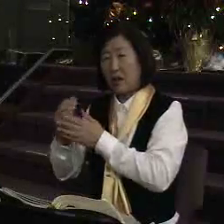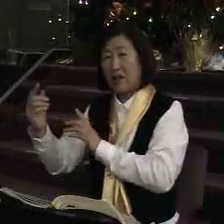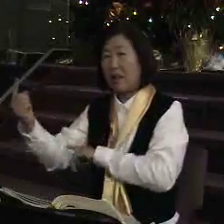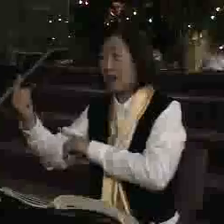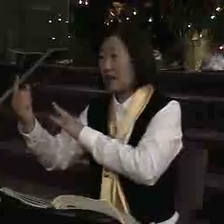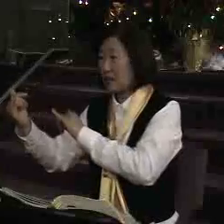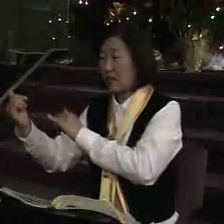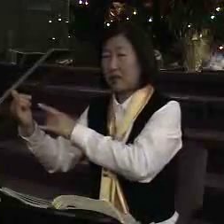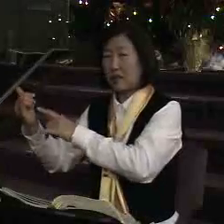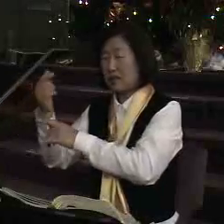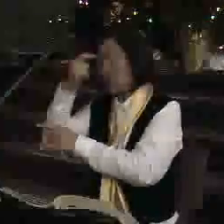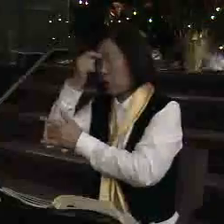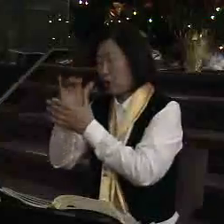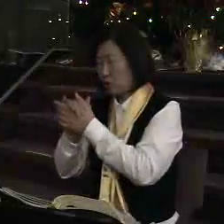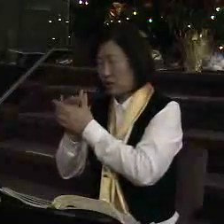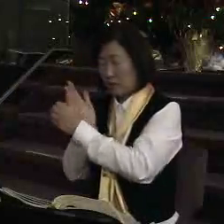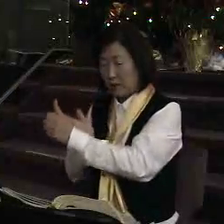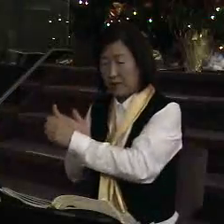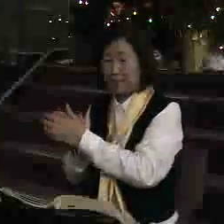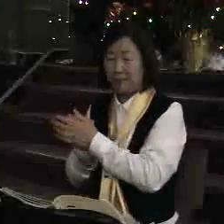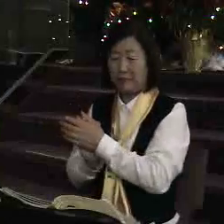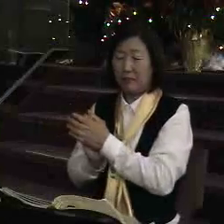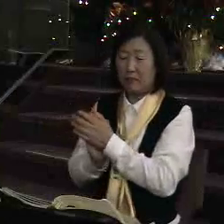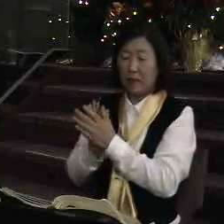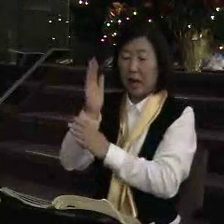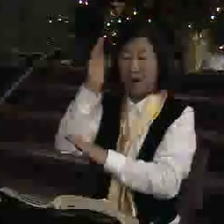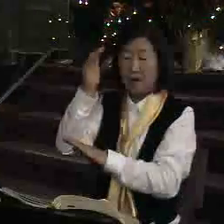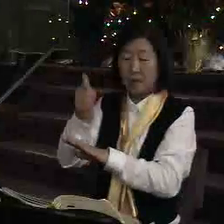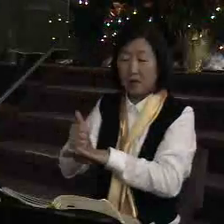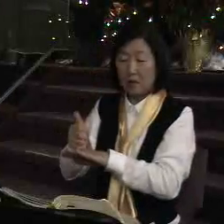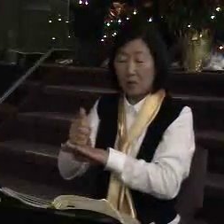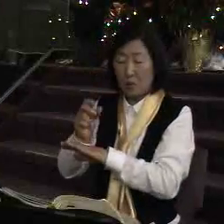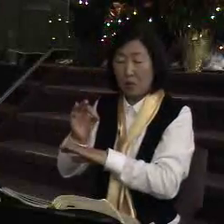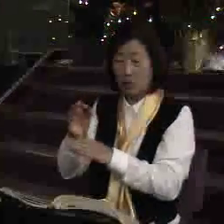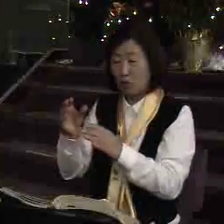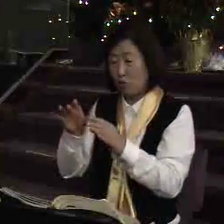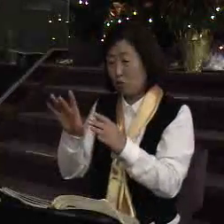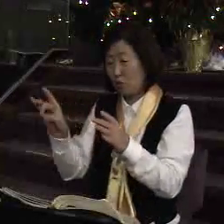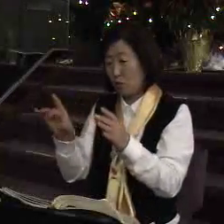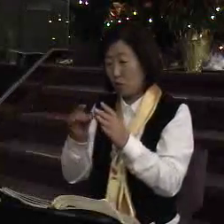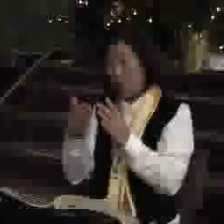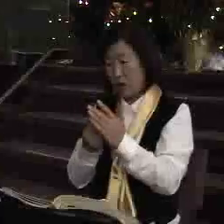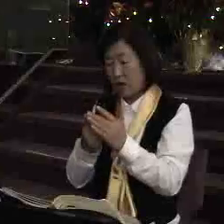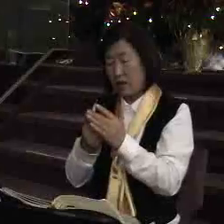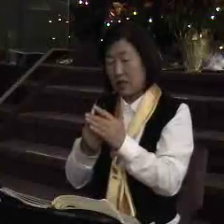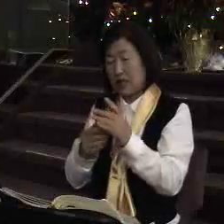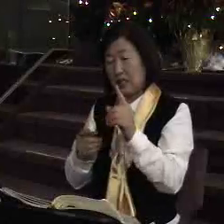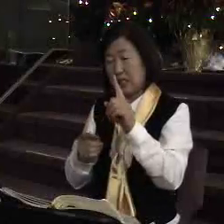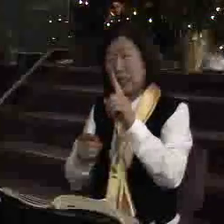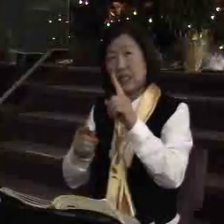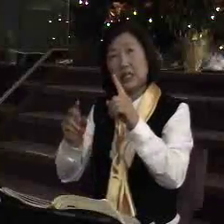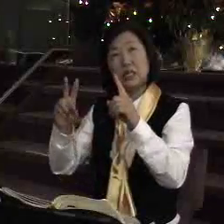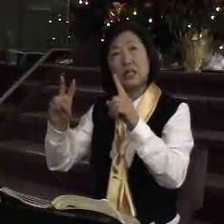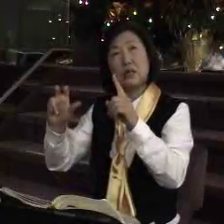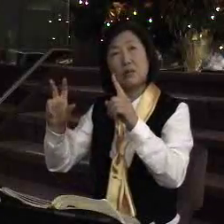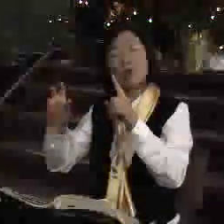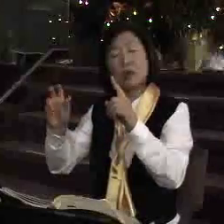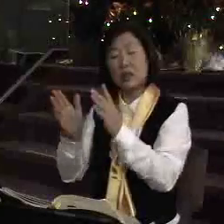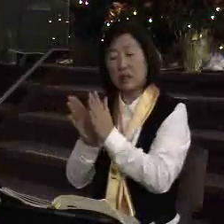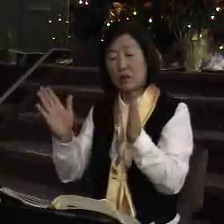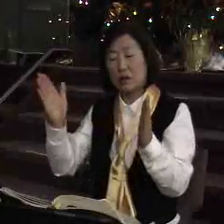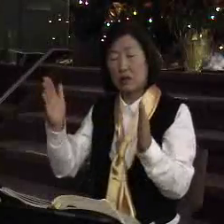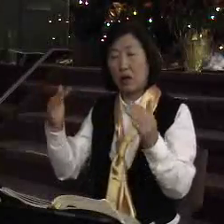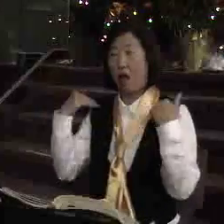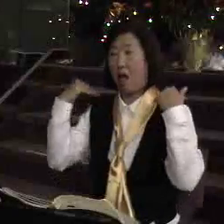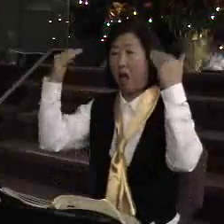준비하며 기도해 주시기를 바랍니다. 오늘 주간에 보시면 2009년도 전반기 세례예배 안내지가 있습니다. 1월 25일에 진행되고